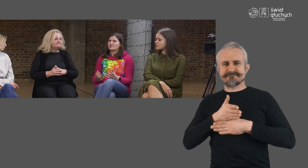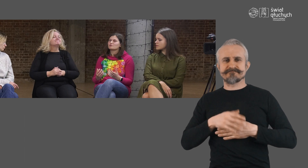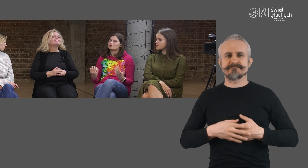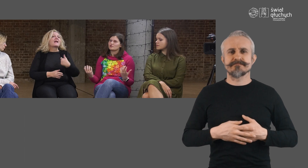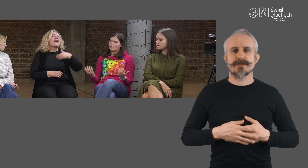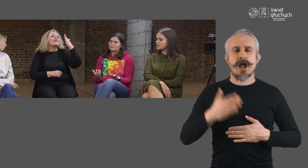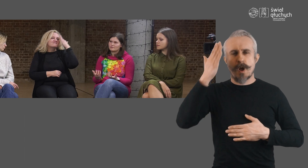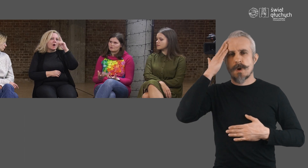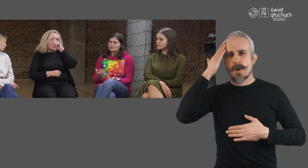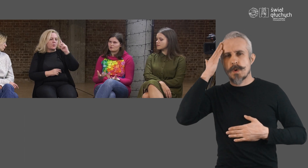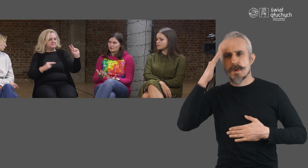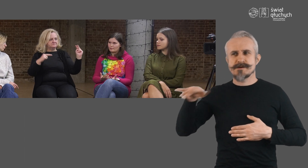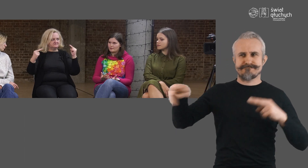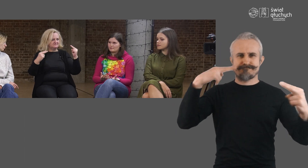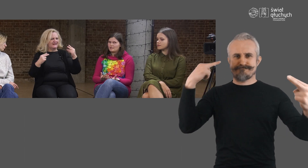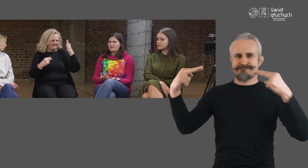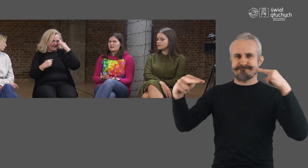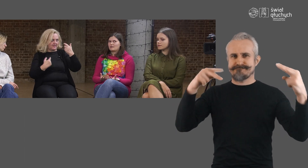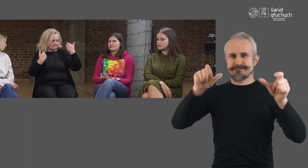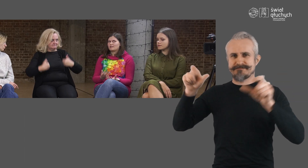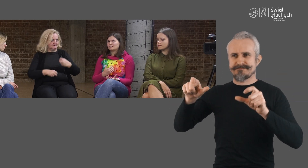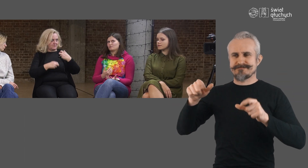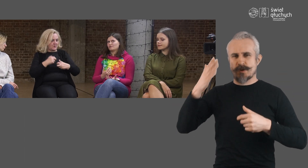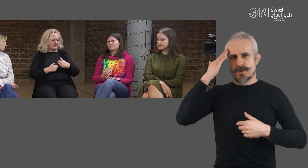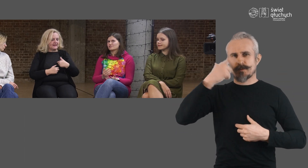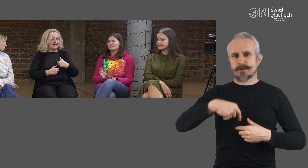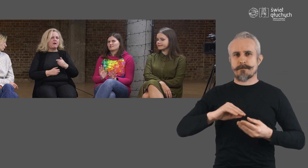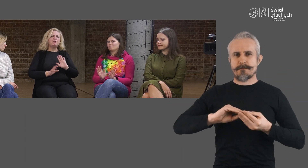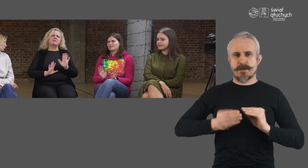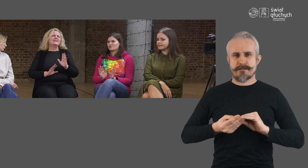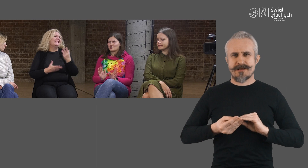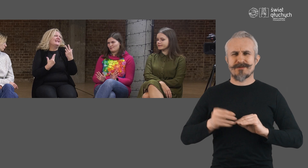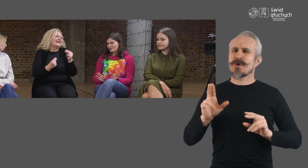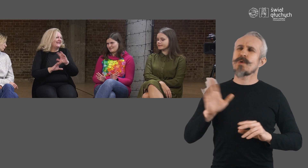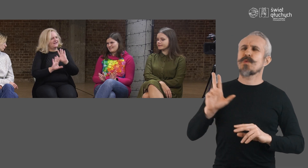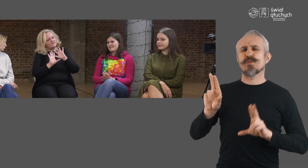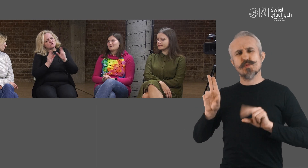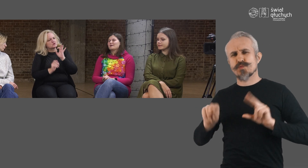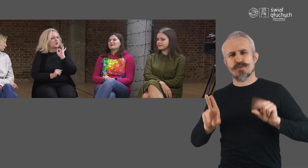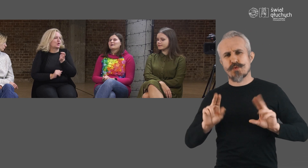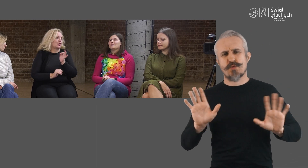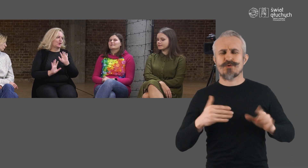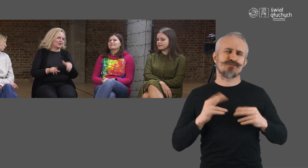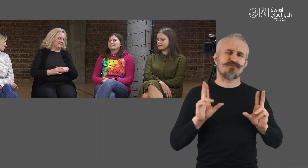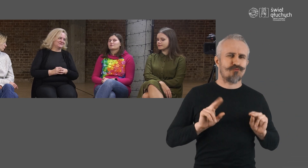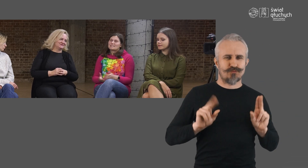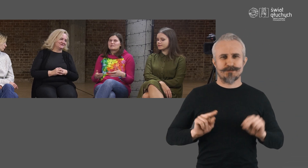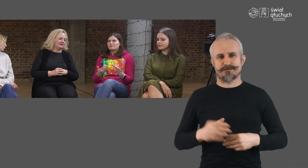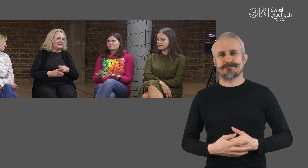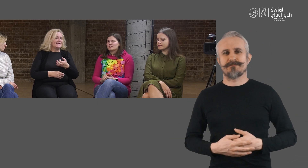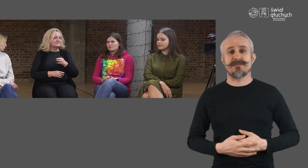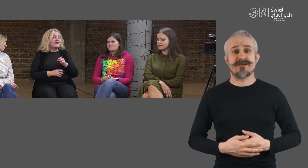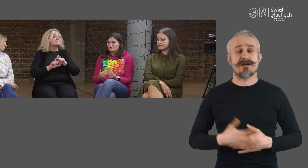Jakby wiedziałam, że ludzie dookoła mnie widzą, że jest jakiś problem, ale ja i tak mówiłam, że nie, jest wszystko dobrze. No